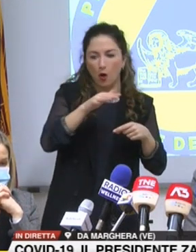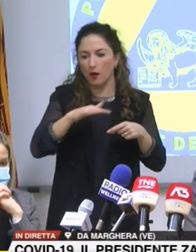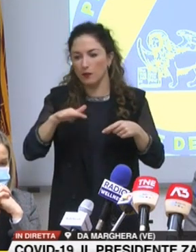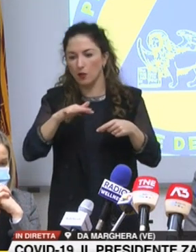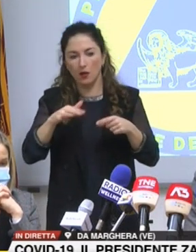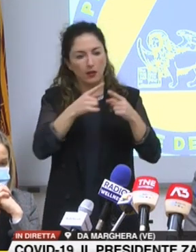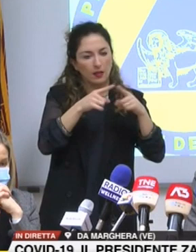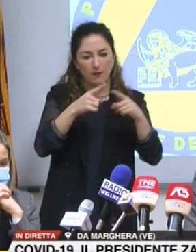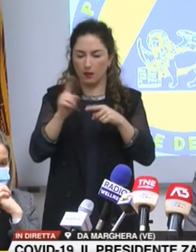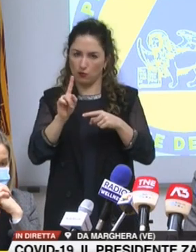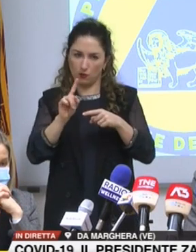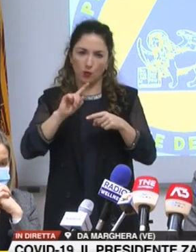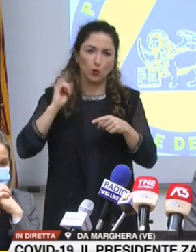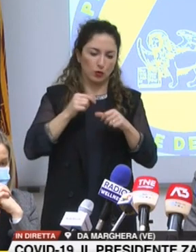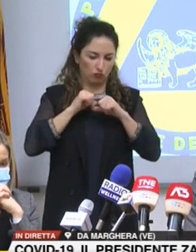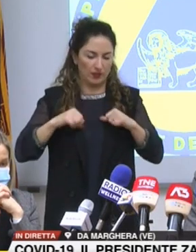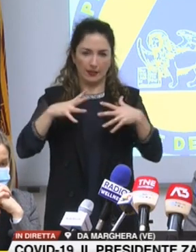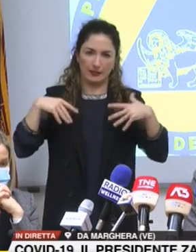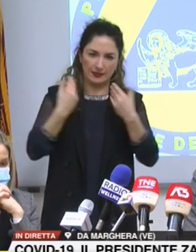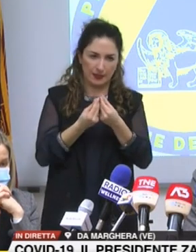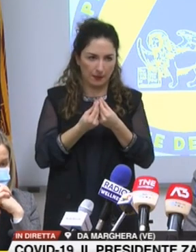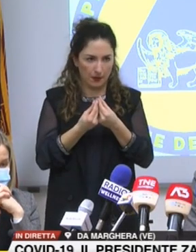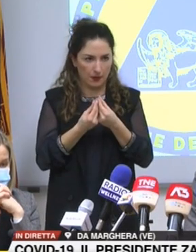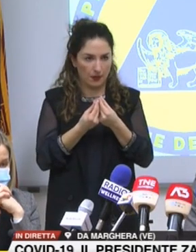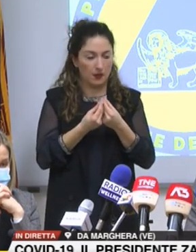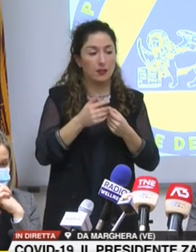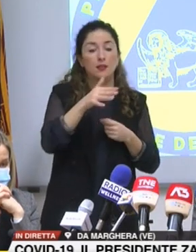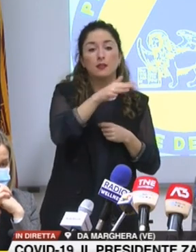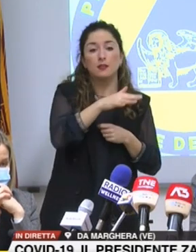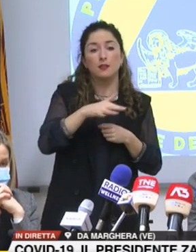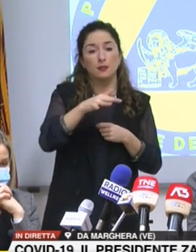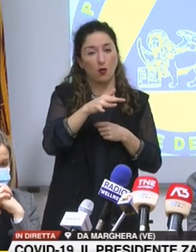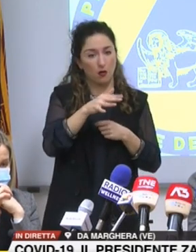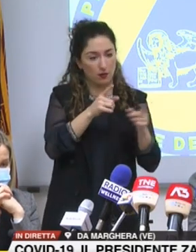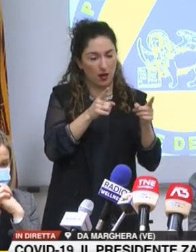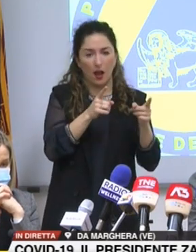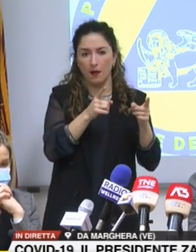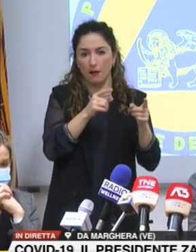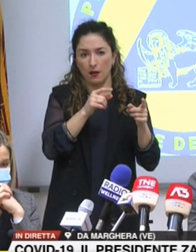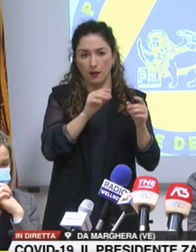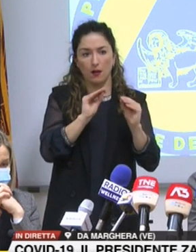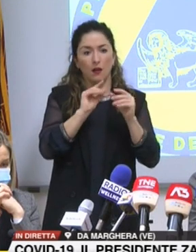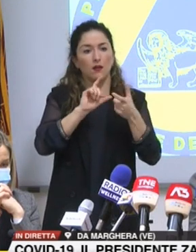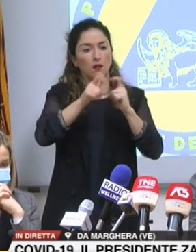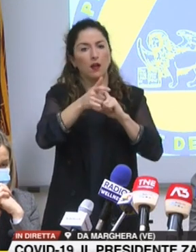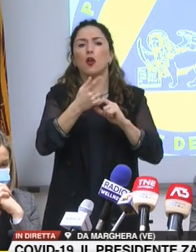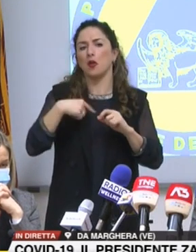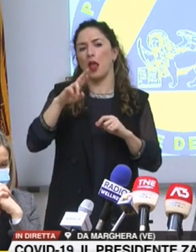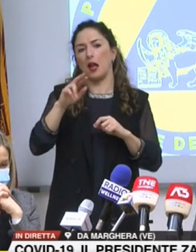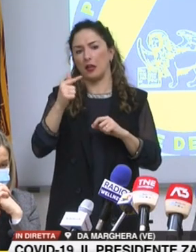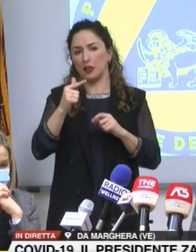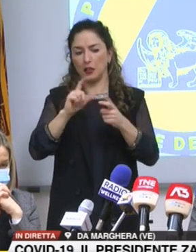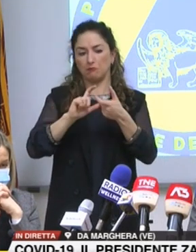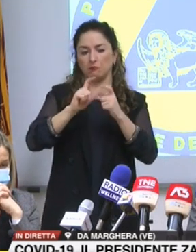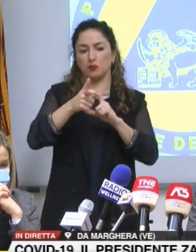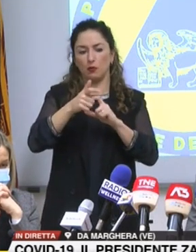cittadini. Vi ricordo che il passaggio di zona, noi abbiamo un R&T che non prevede un passaggio ad altre zone,